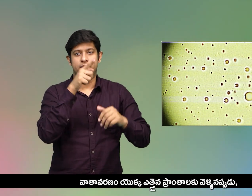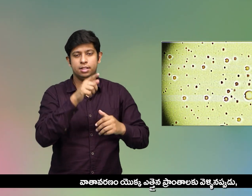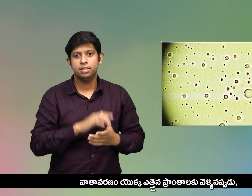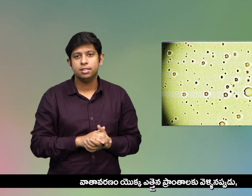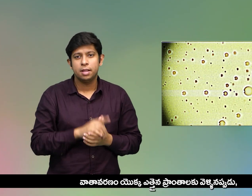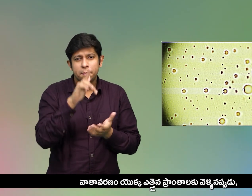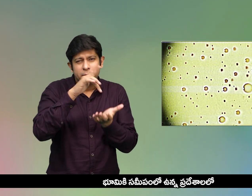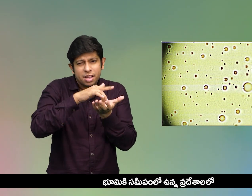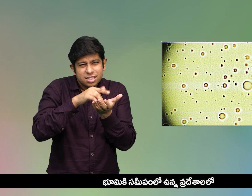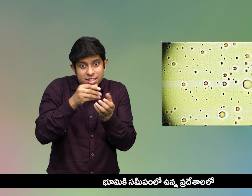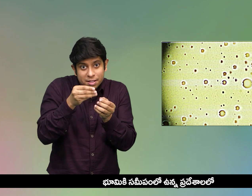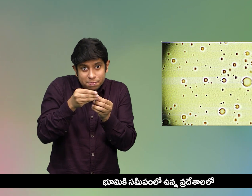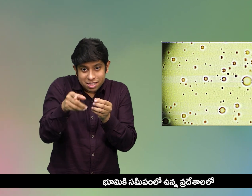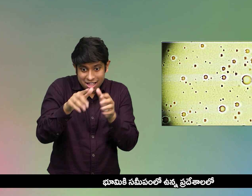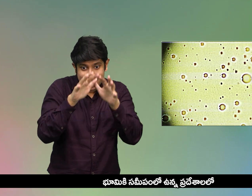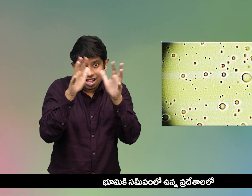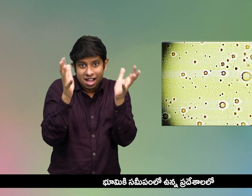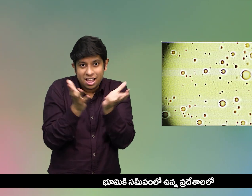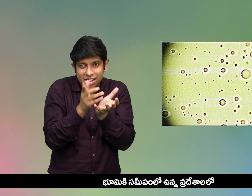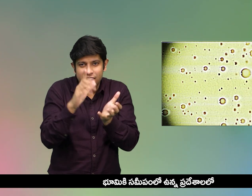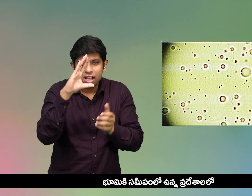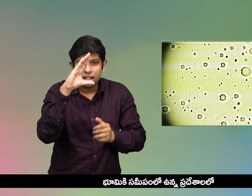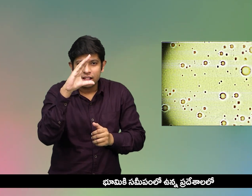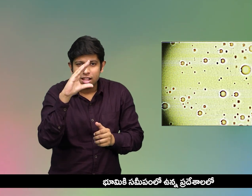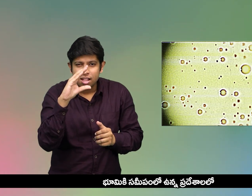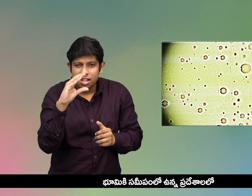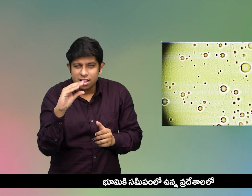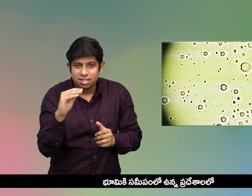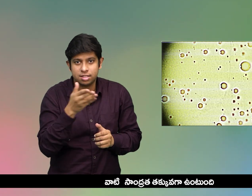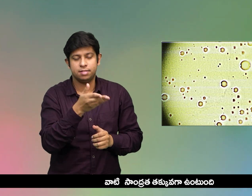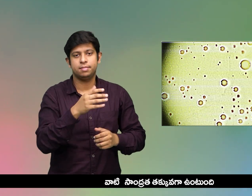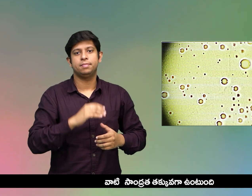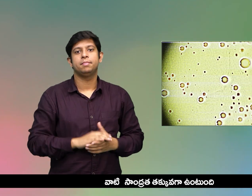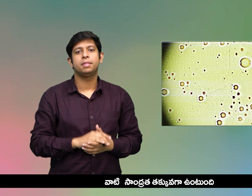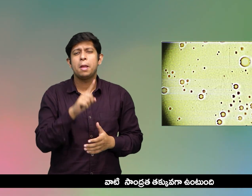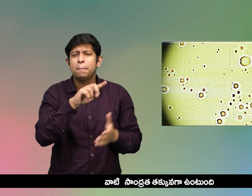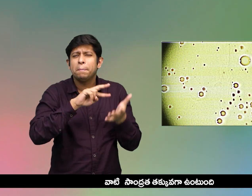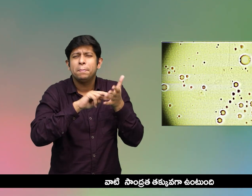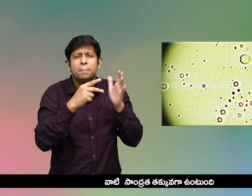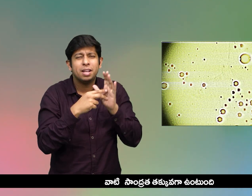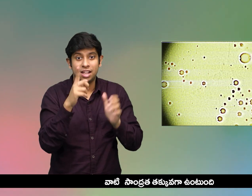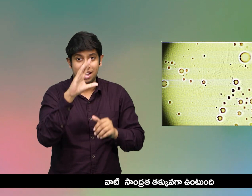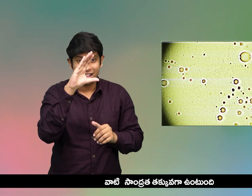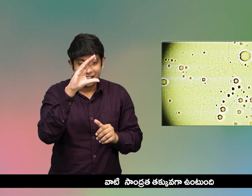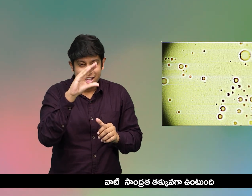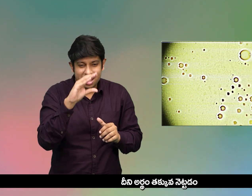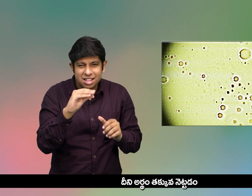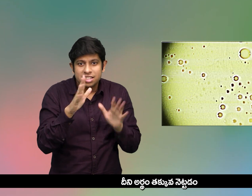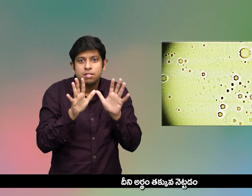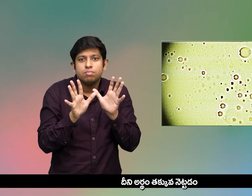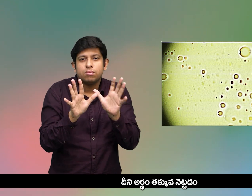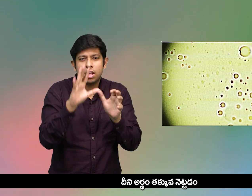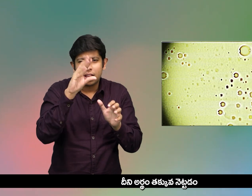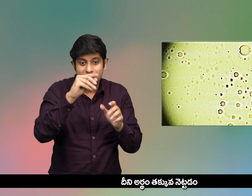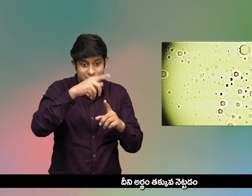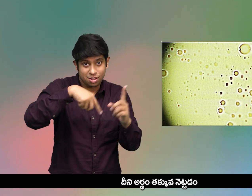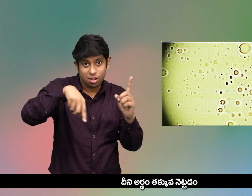వెళ్ళినప్పుడు భూమికి సమీపంలో ఉన్న ప్రదేశాలలో వాటి సాంద్రత తక్కువగా ఉంటుంది. దీని అర్థం తక్కువ